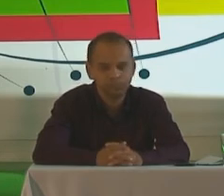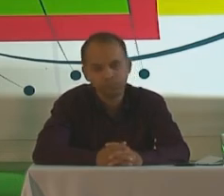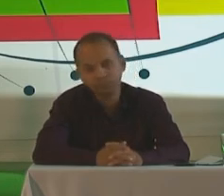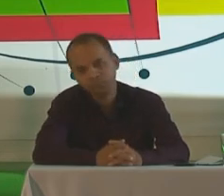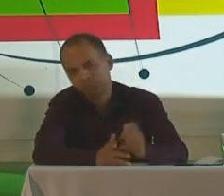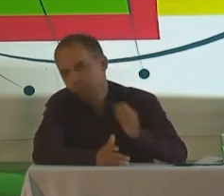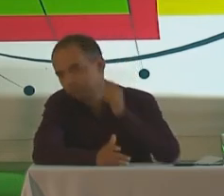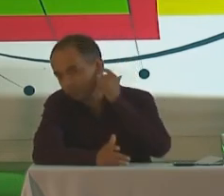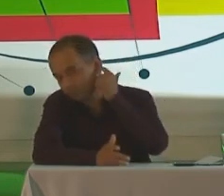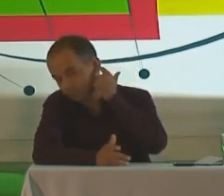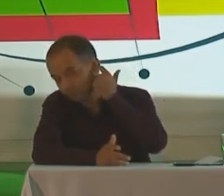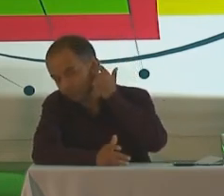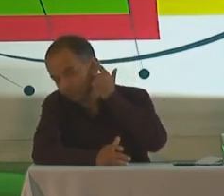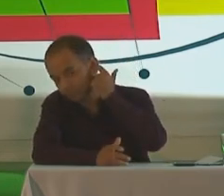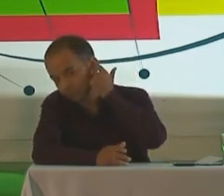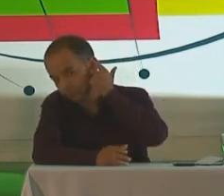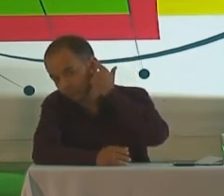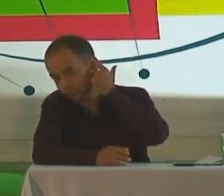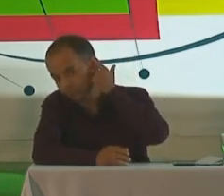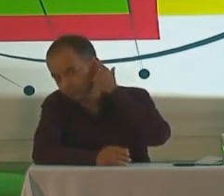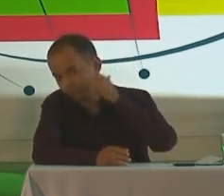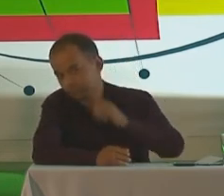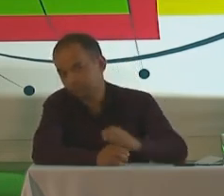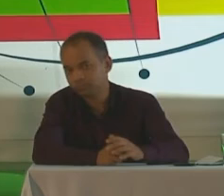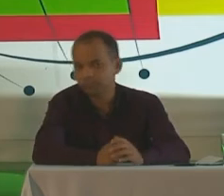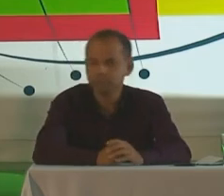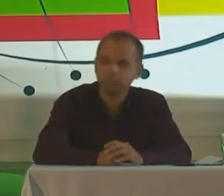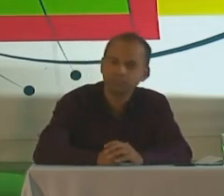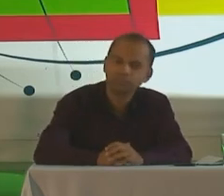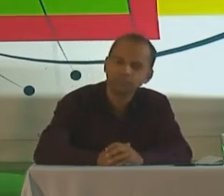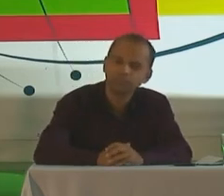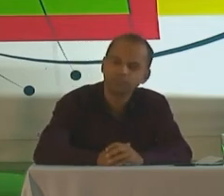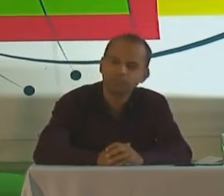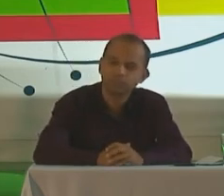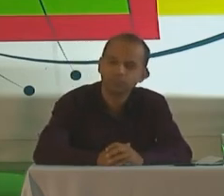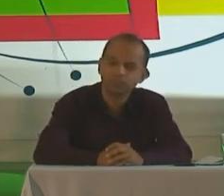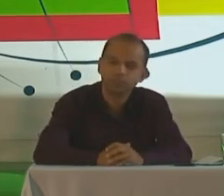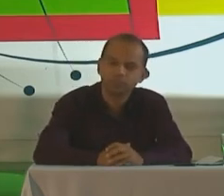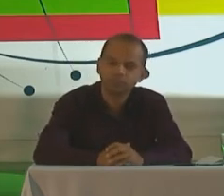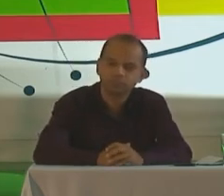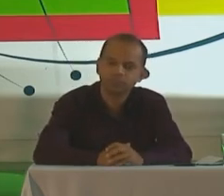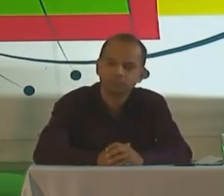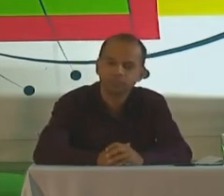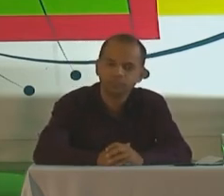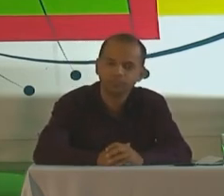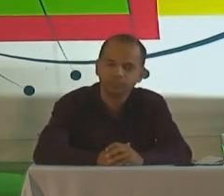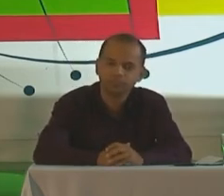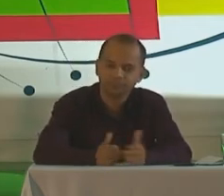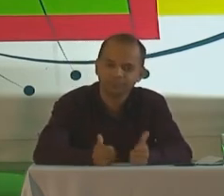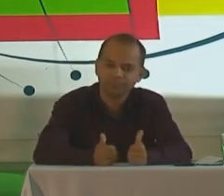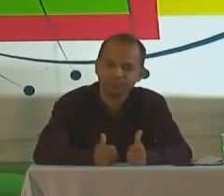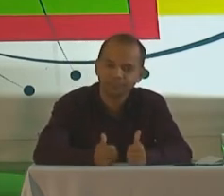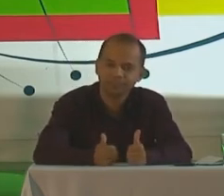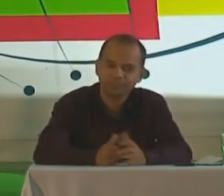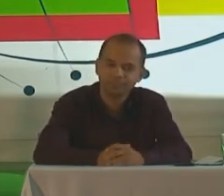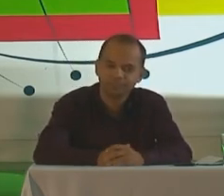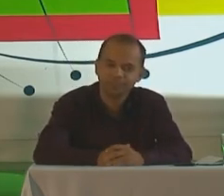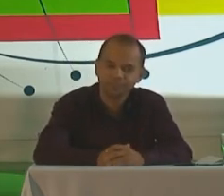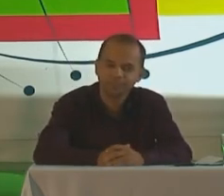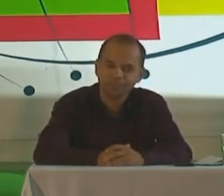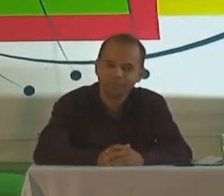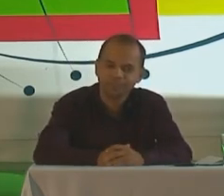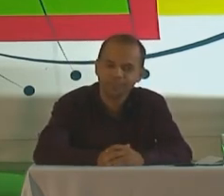filhos, de uma forma geral. E isso não prejudica só as crianças com deficiência, prejudica toda a escola, todo o sistema de